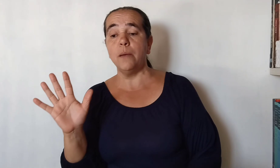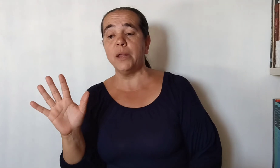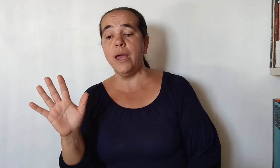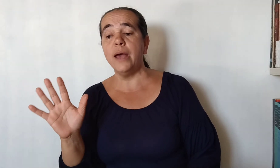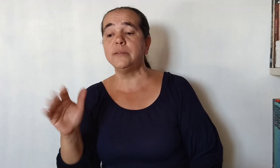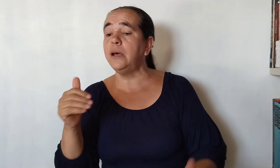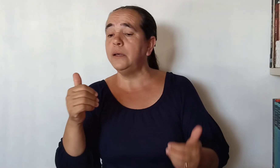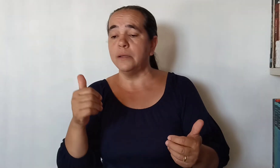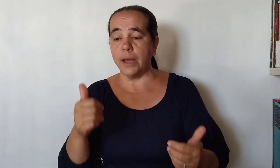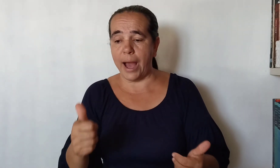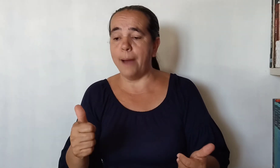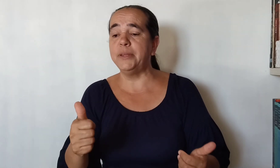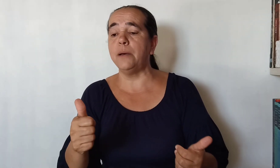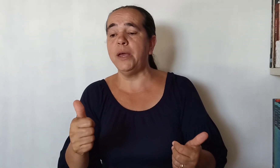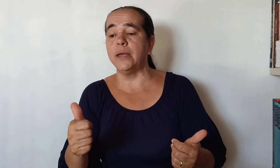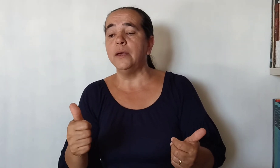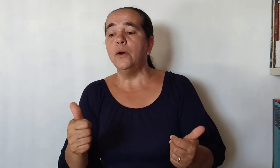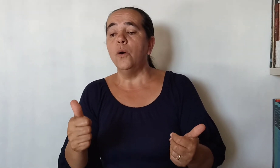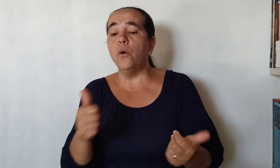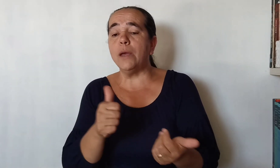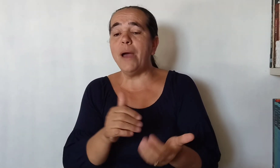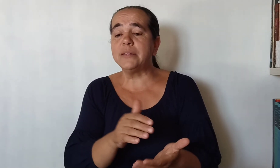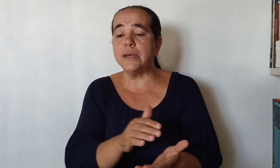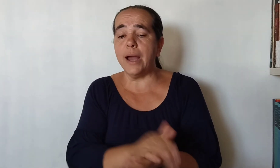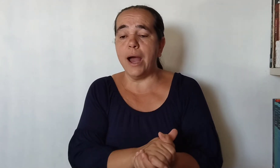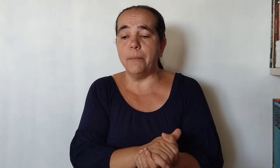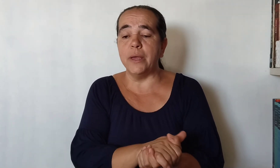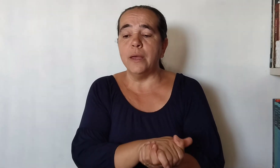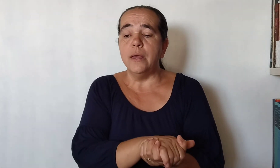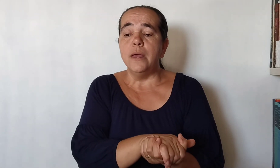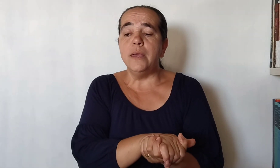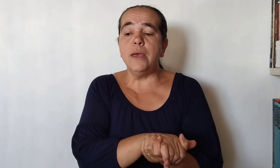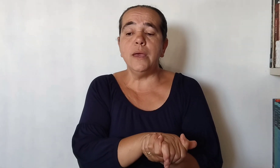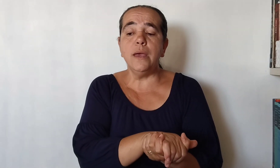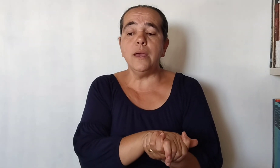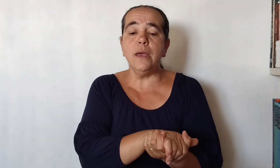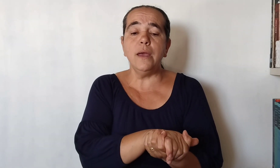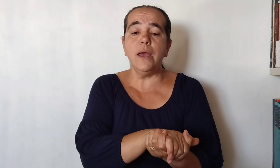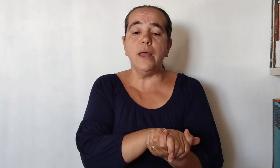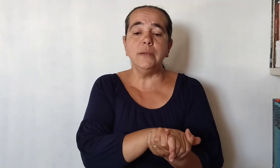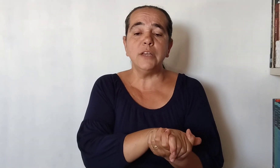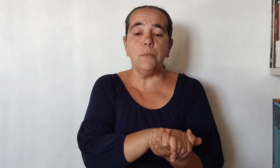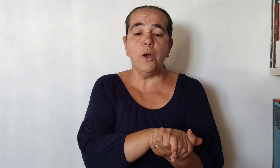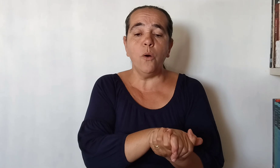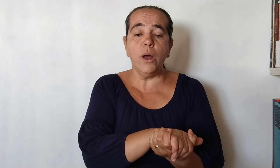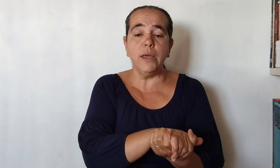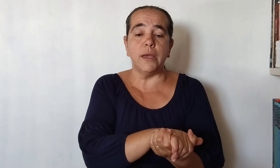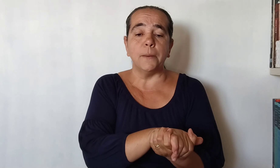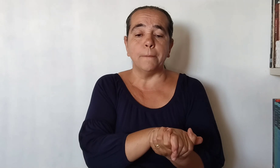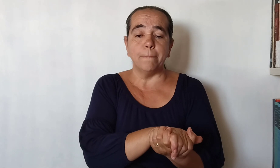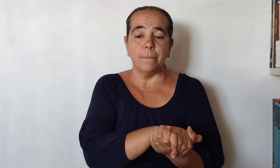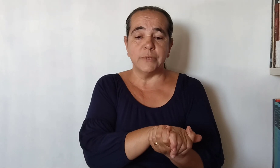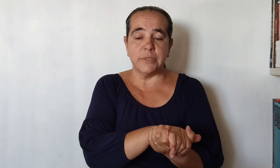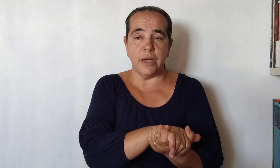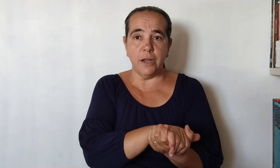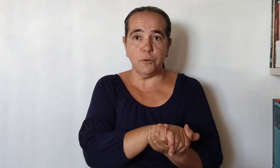lembra essa, cabe também. O que mais que cabe? E ele semeou ali,